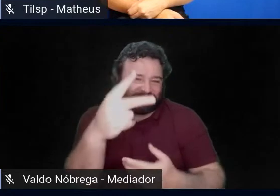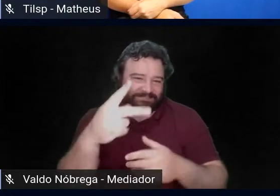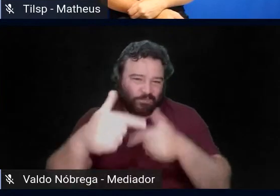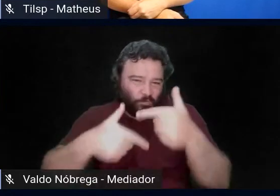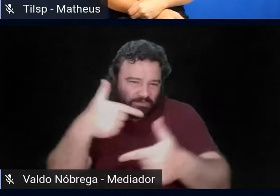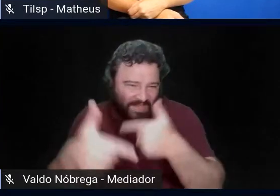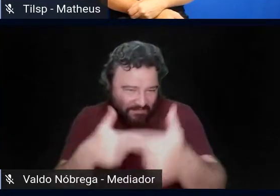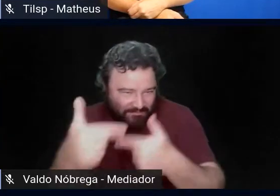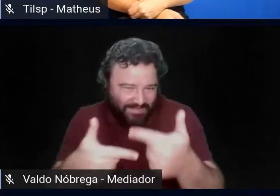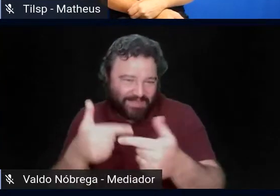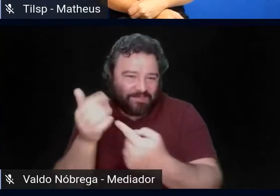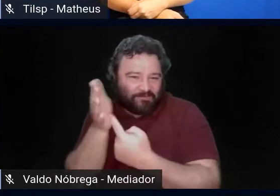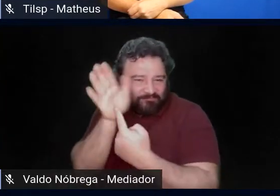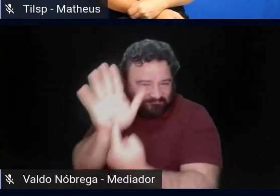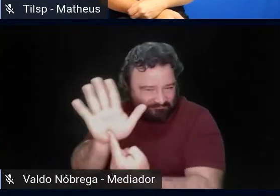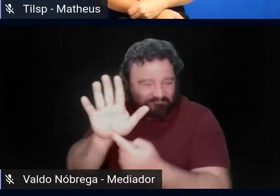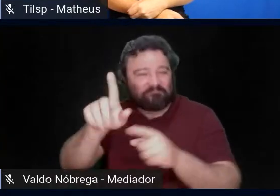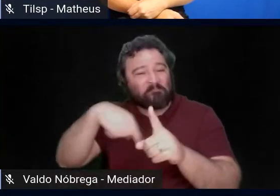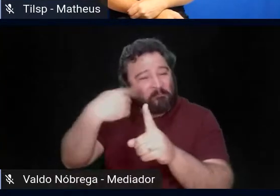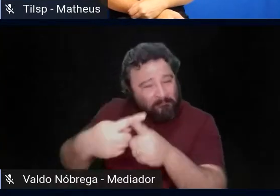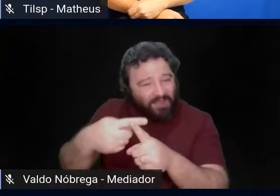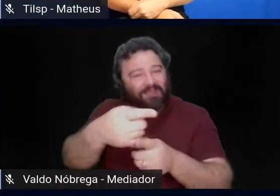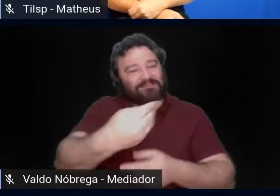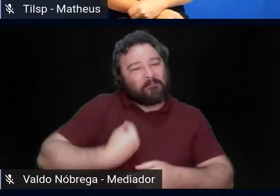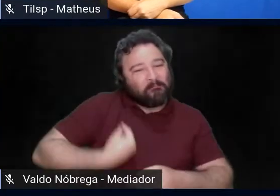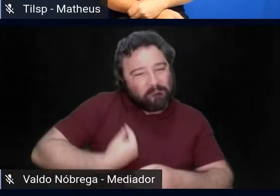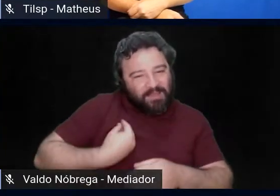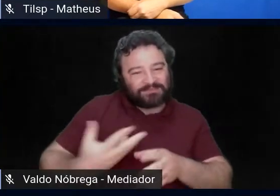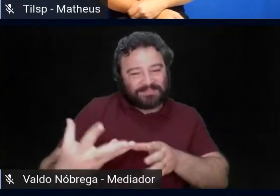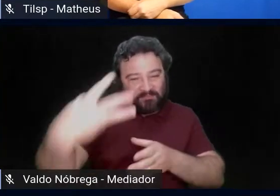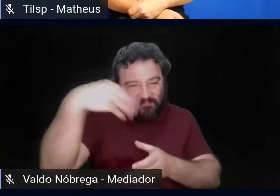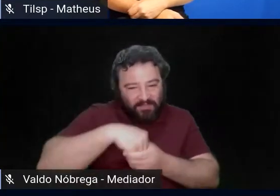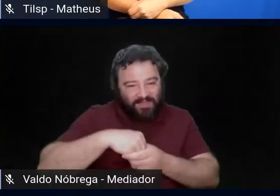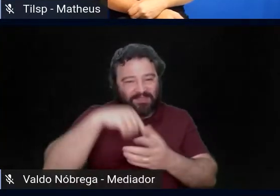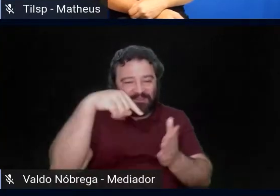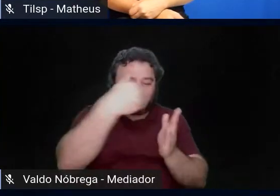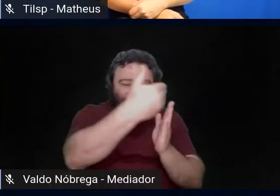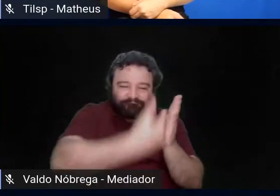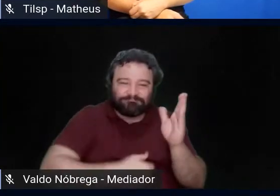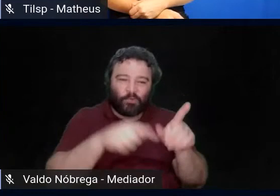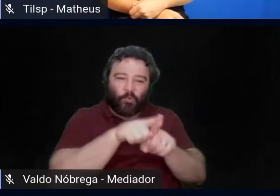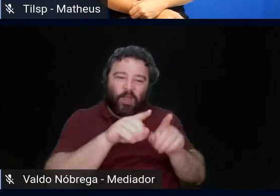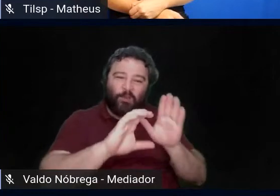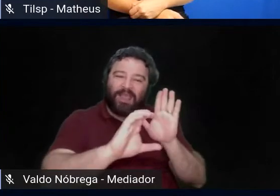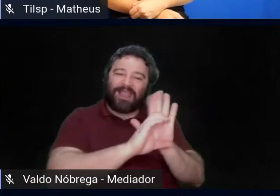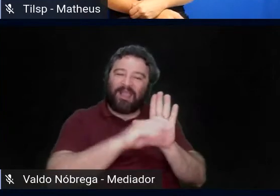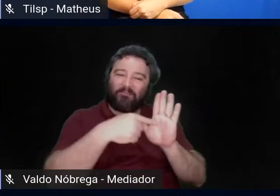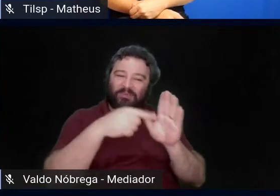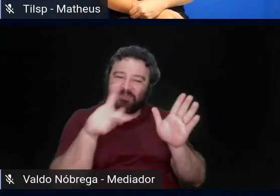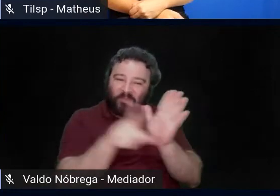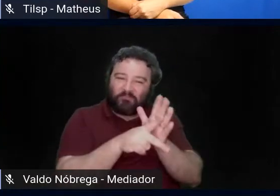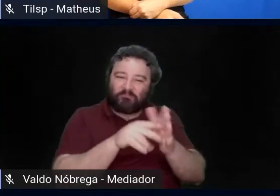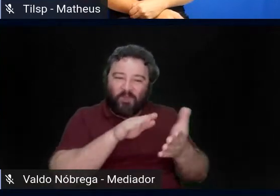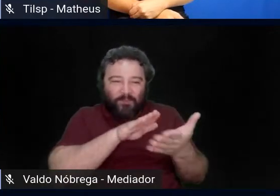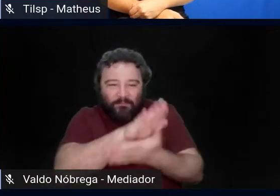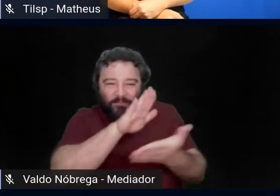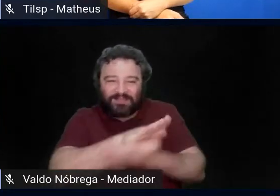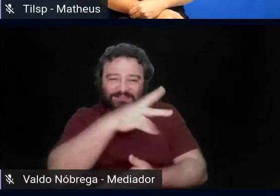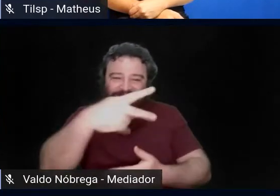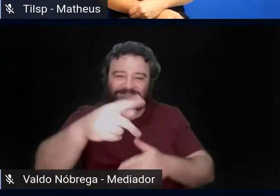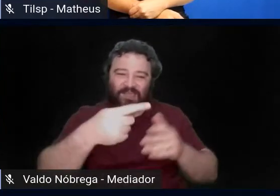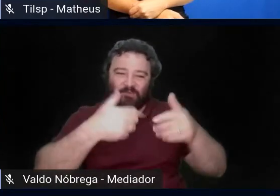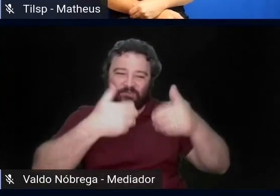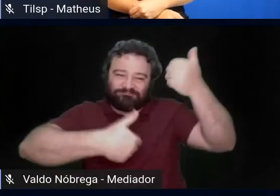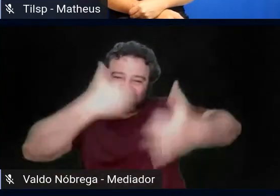Então, a agradeço muito o seu trabalho, a sua apresentação e ainda você complementou, né, com a sua experiência